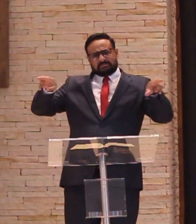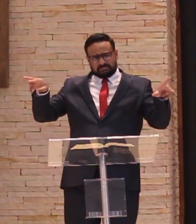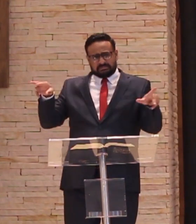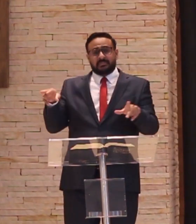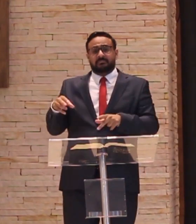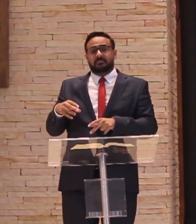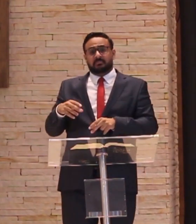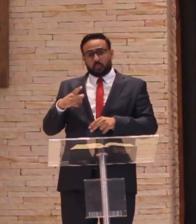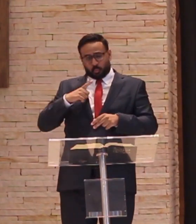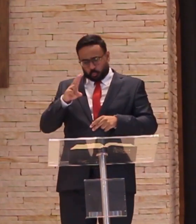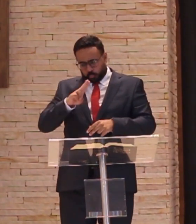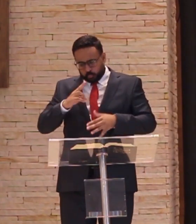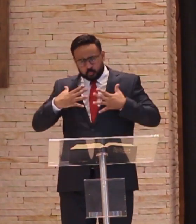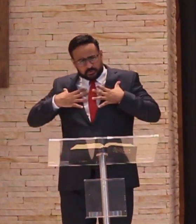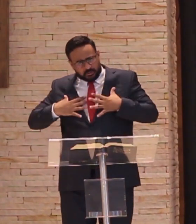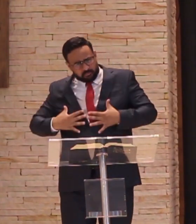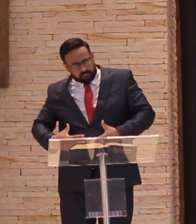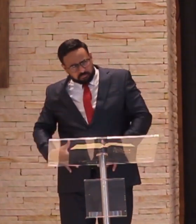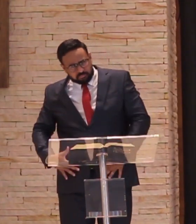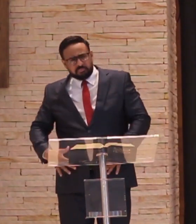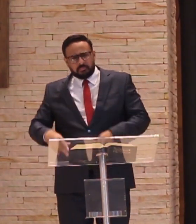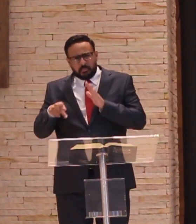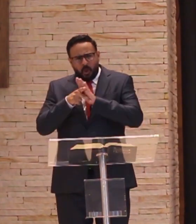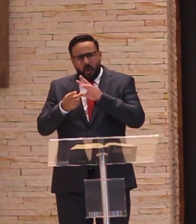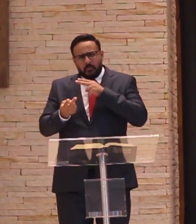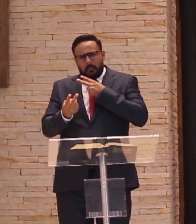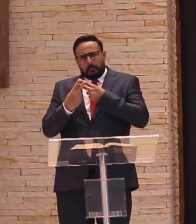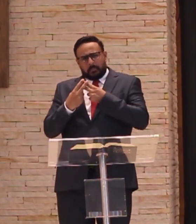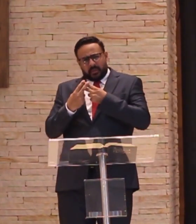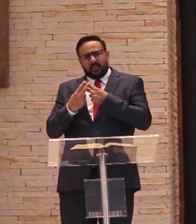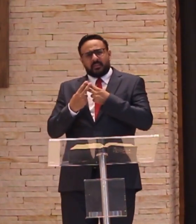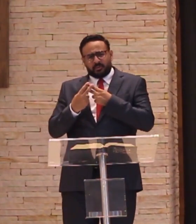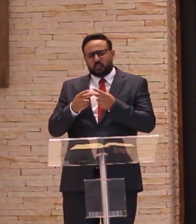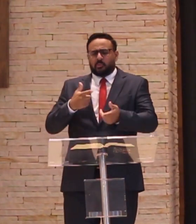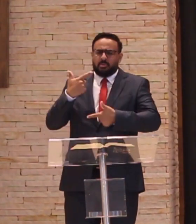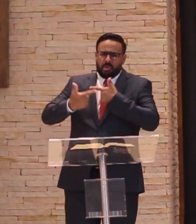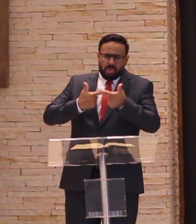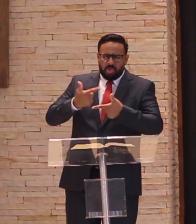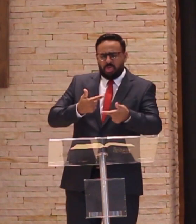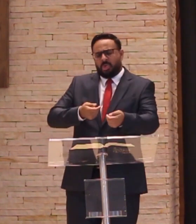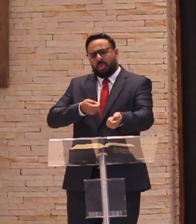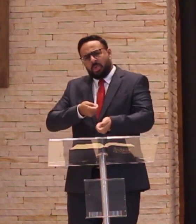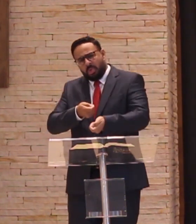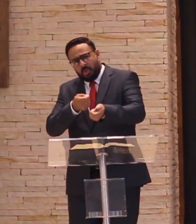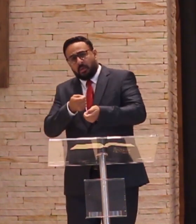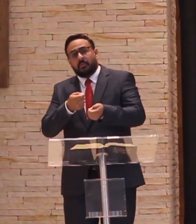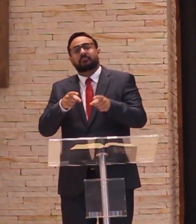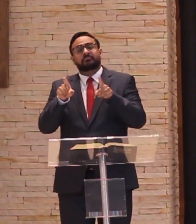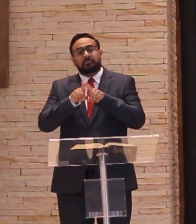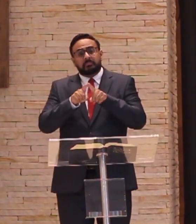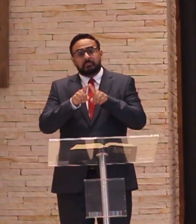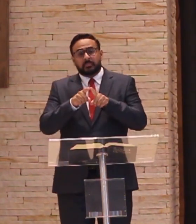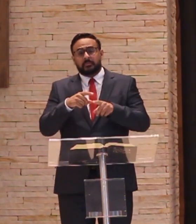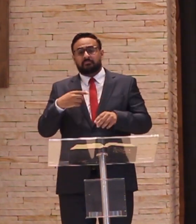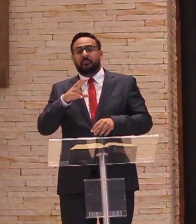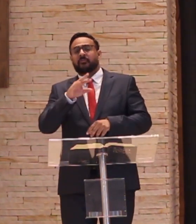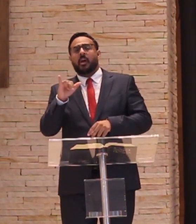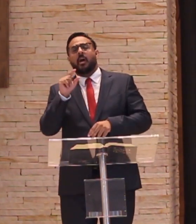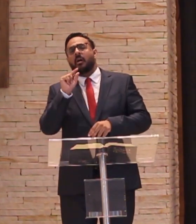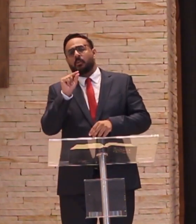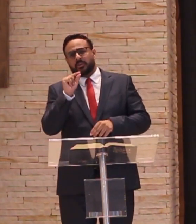Os homens e as mulheres todos eram deixados naquele lugar. Utilizavam roupas de prisioneiros e